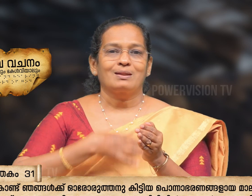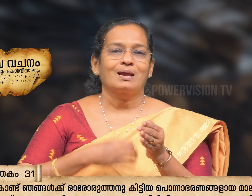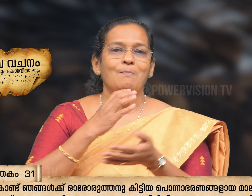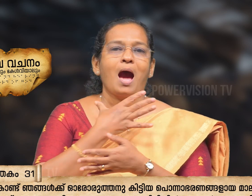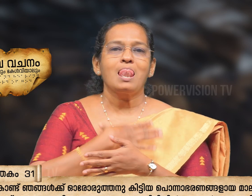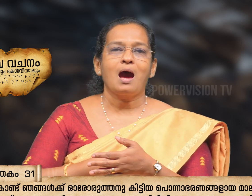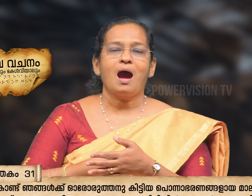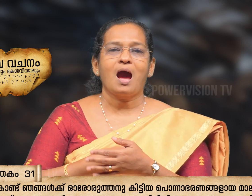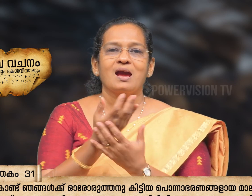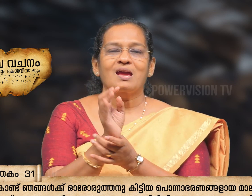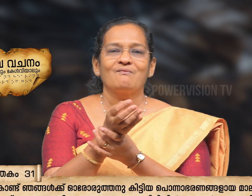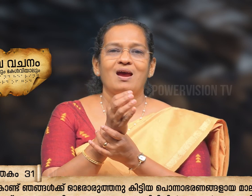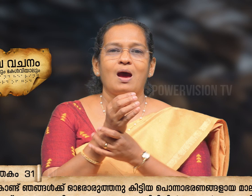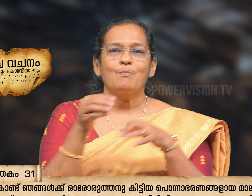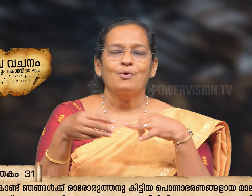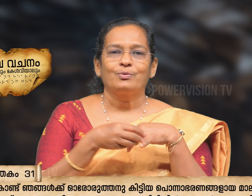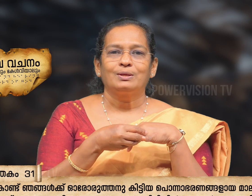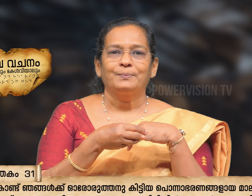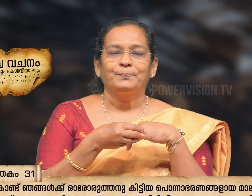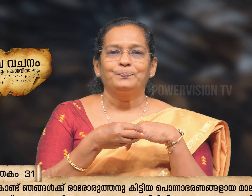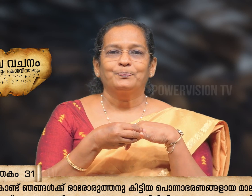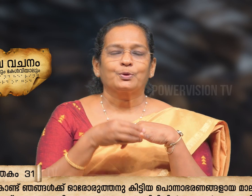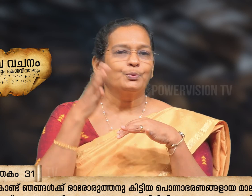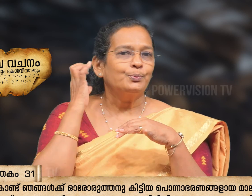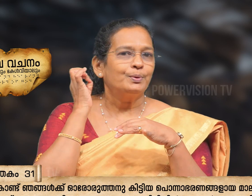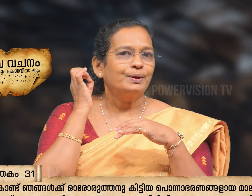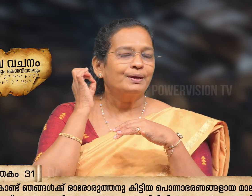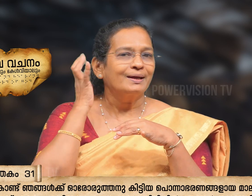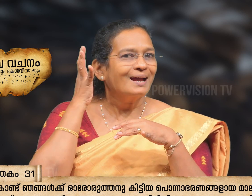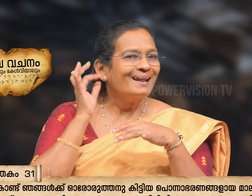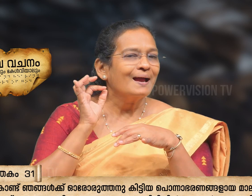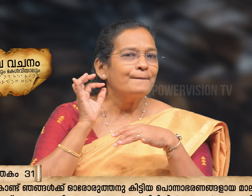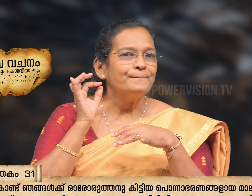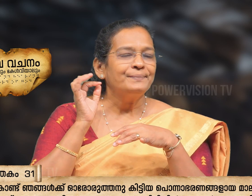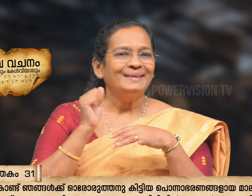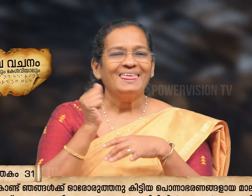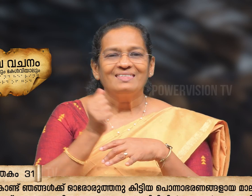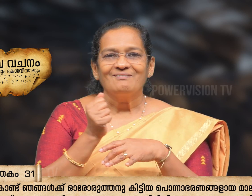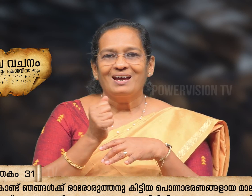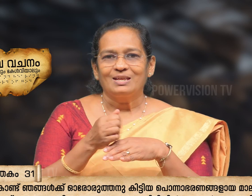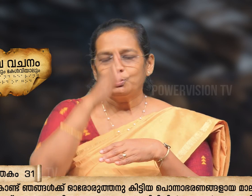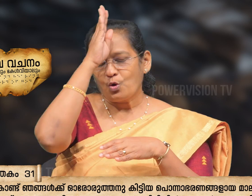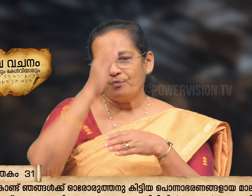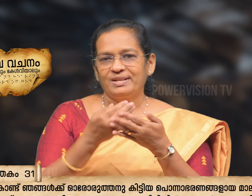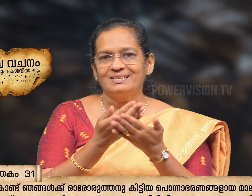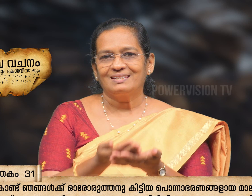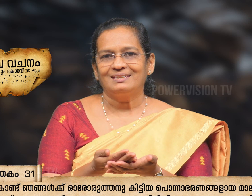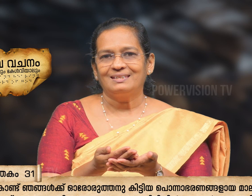പൊന്നാഭരണങ്ങളായ മാല, കൈവള, മോതിരം, കുണുക്ക്, കടകം എന്നിവ യഹോവയുടെ